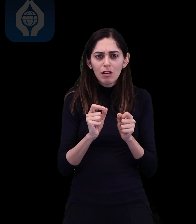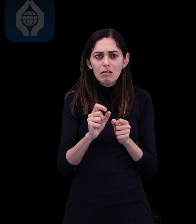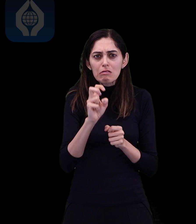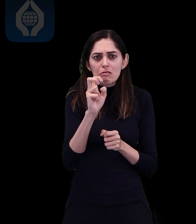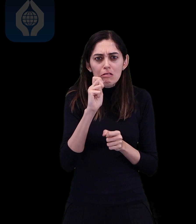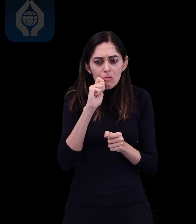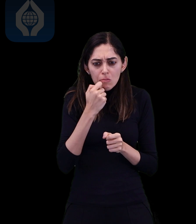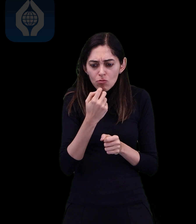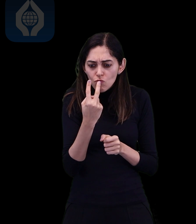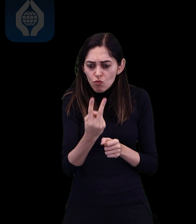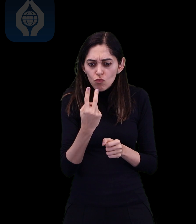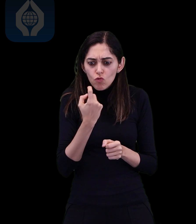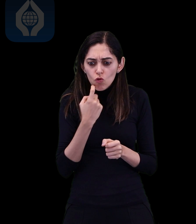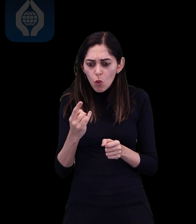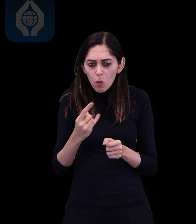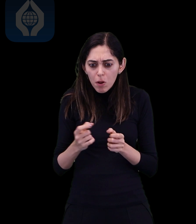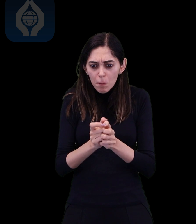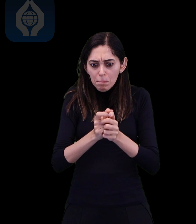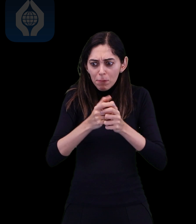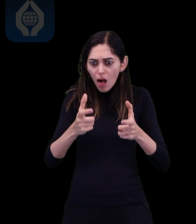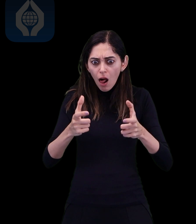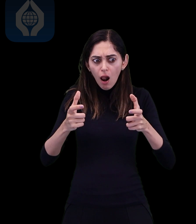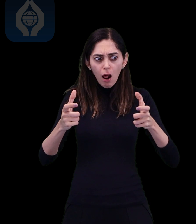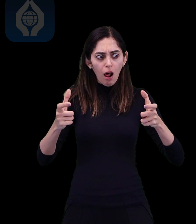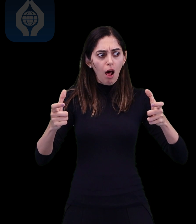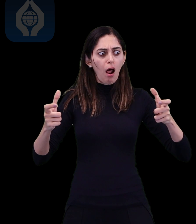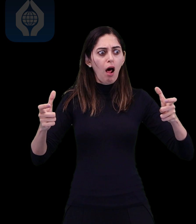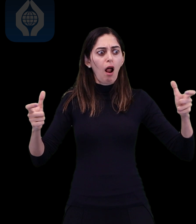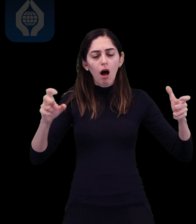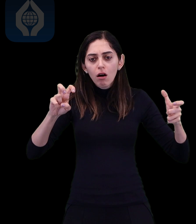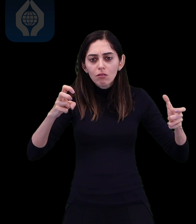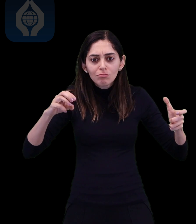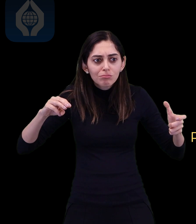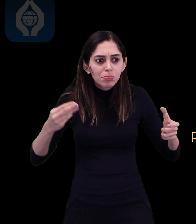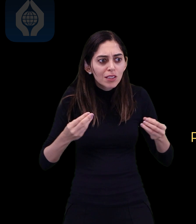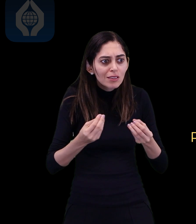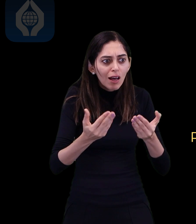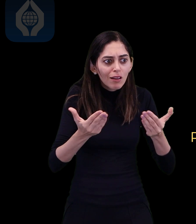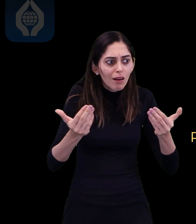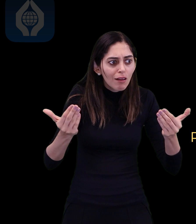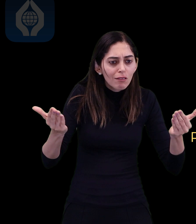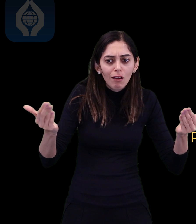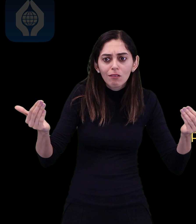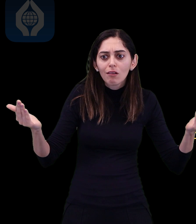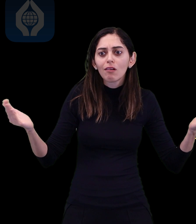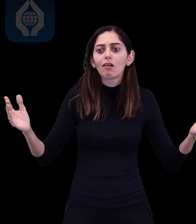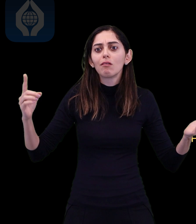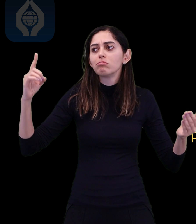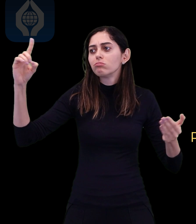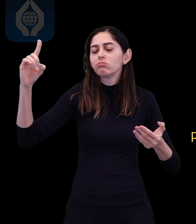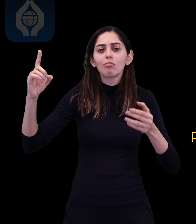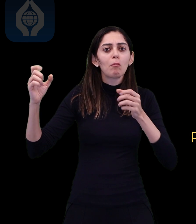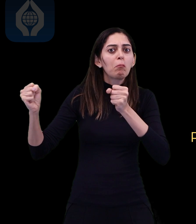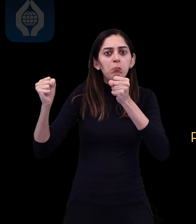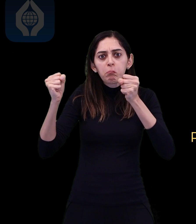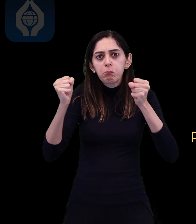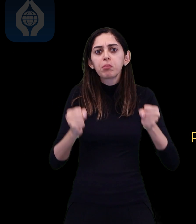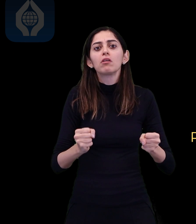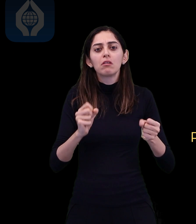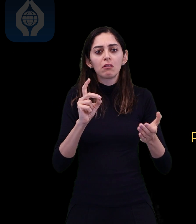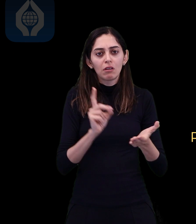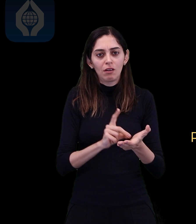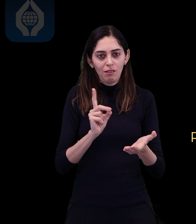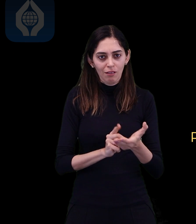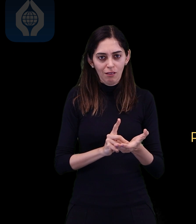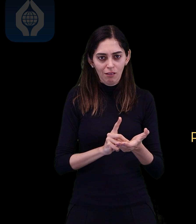foi capaz de fazer isso porque Ele é o Deus Todo-Poderoso. Em João 6,14 está escrito: